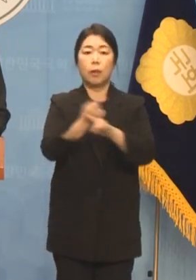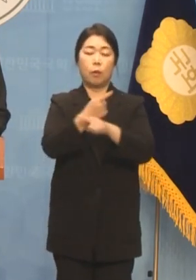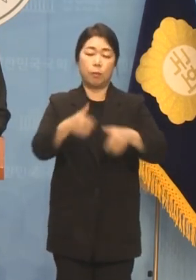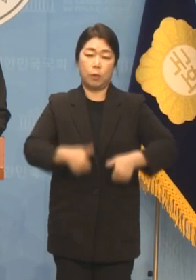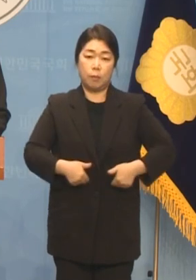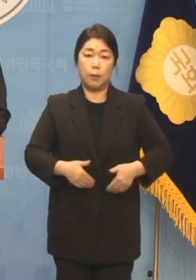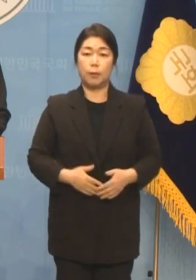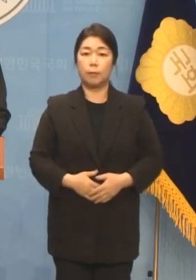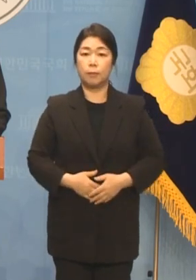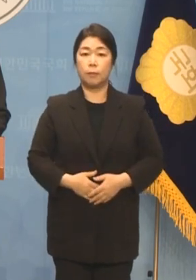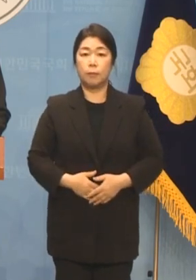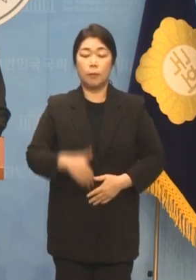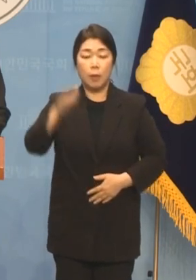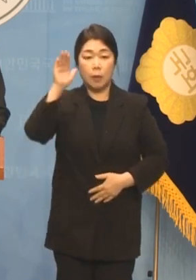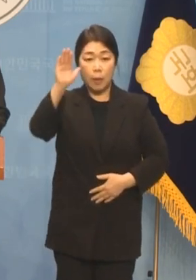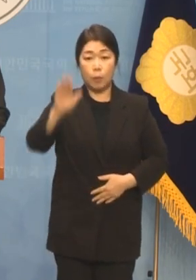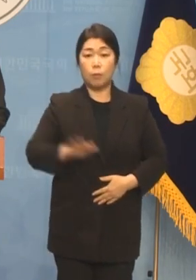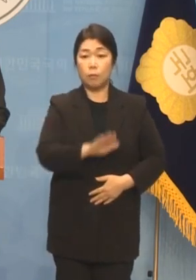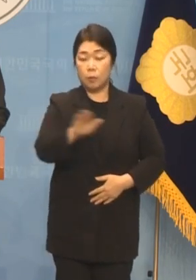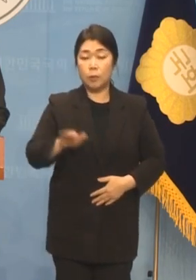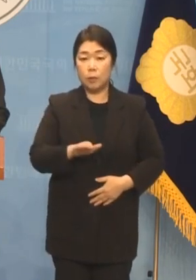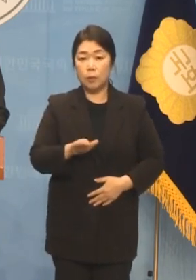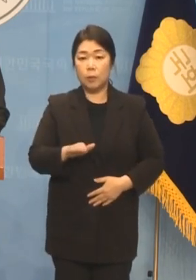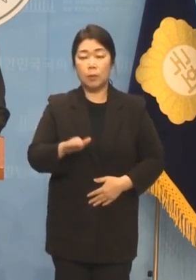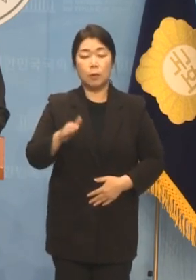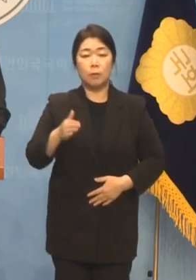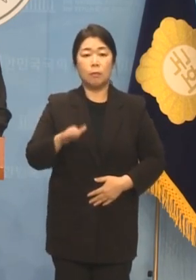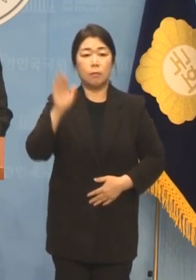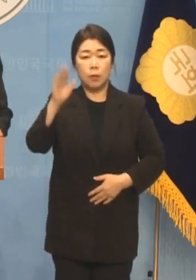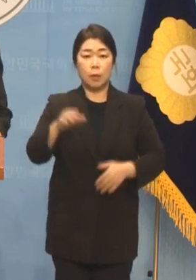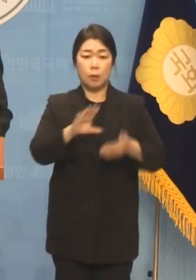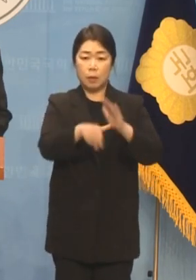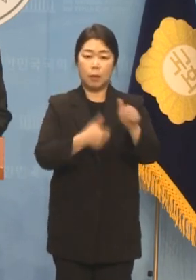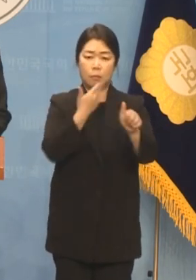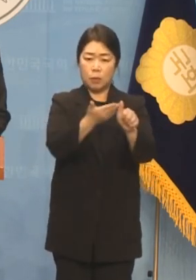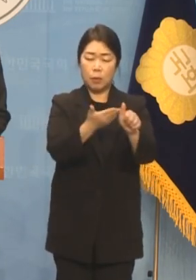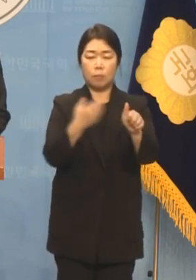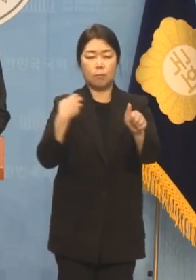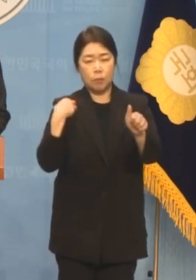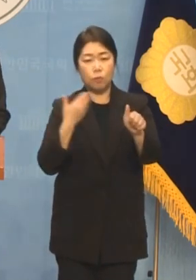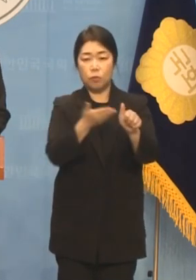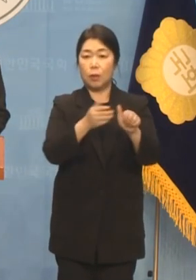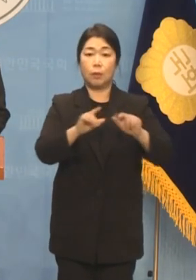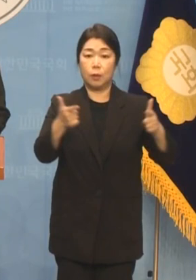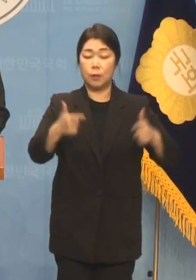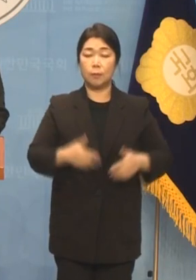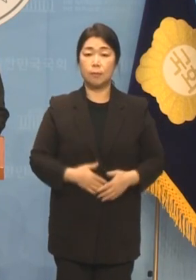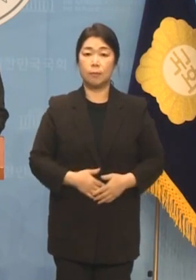미래는 미래 세대에게 부담을 떠넘기지 않겠습니다.